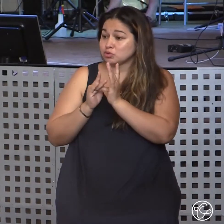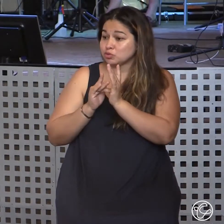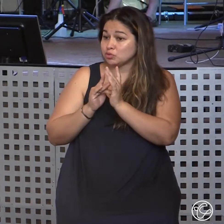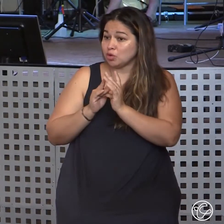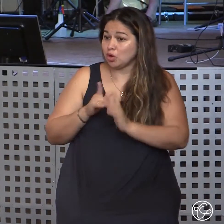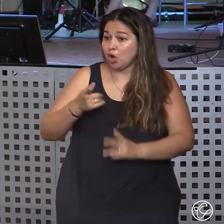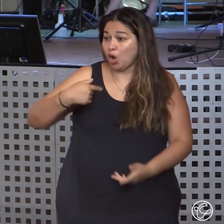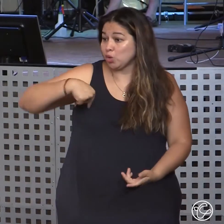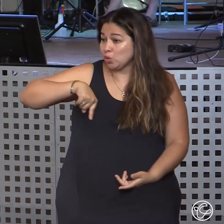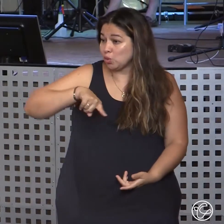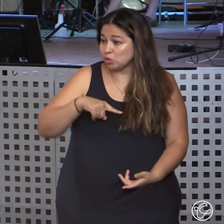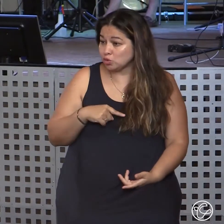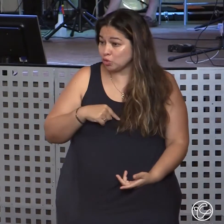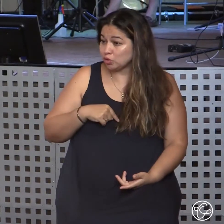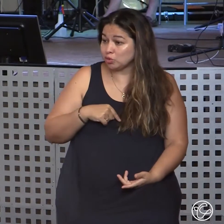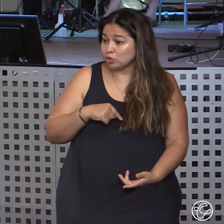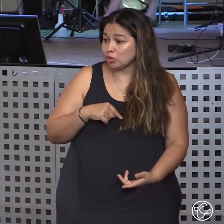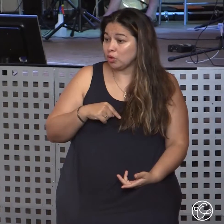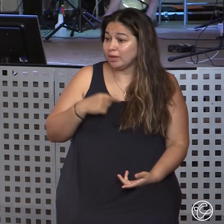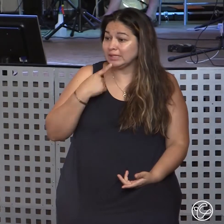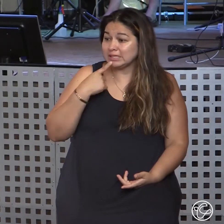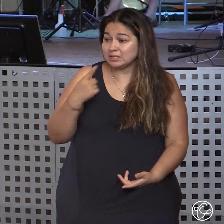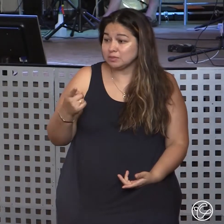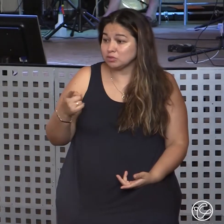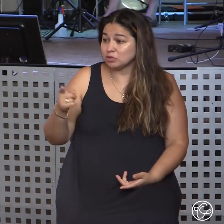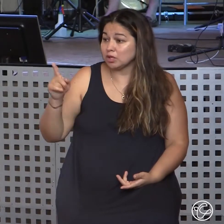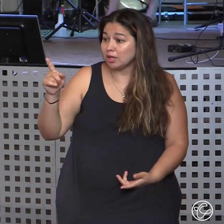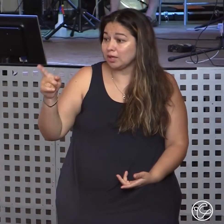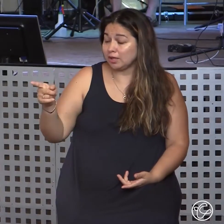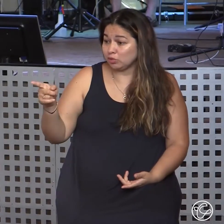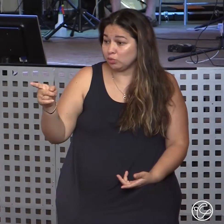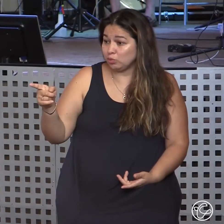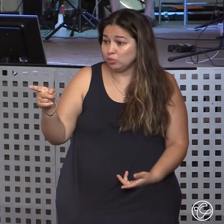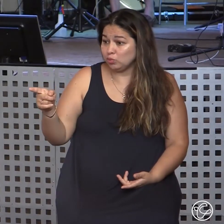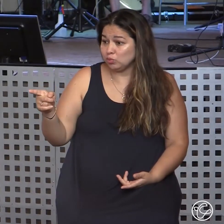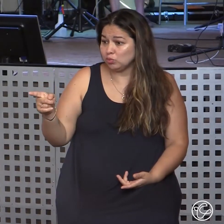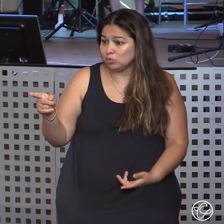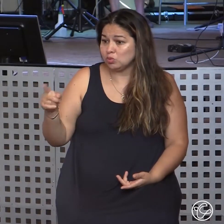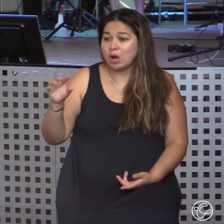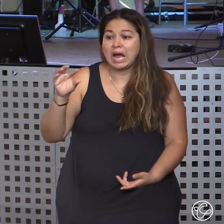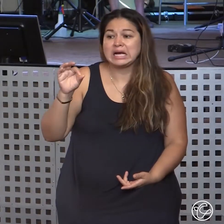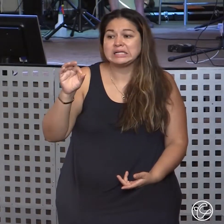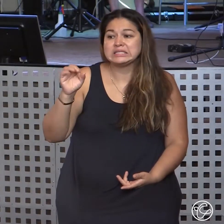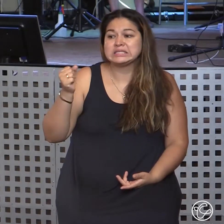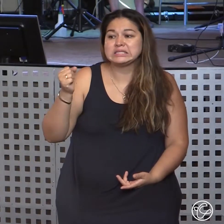decimos bien nosotros que tú eres samaritano? A ver, ¿cómo que es samaritano?